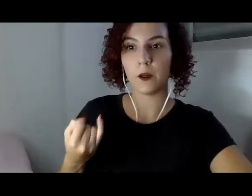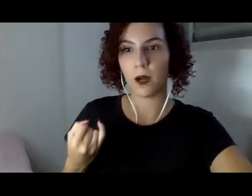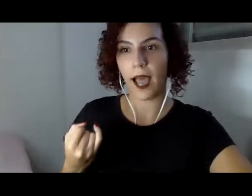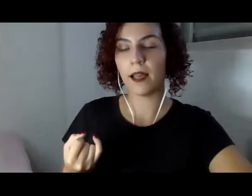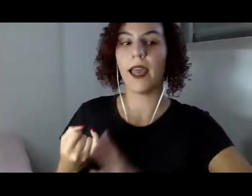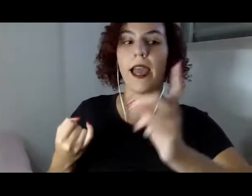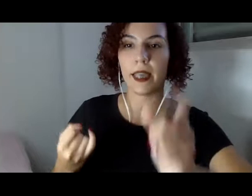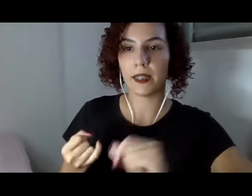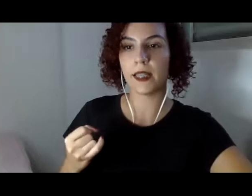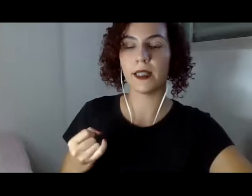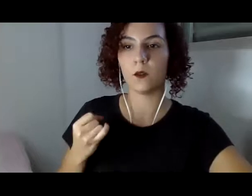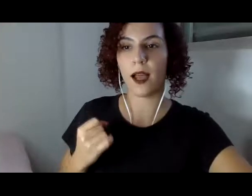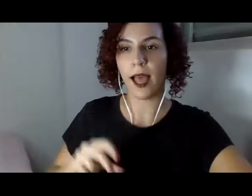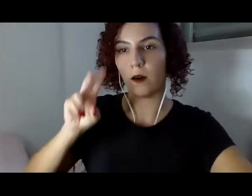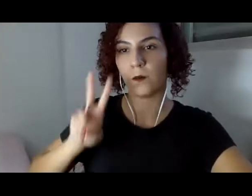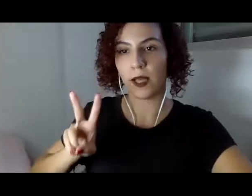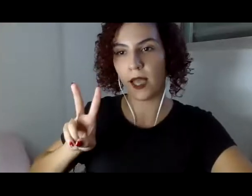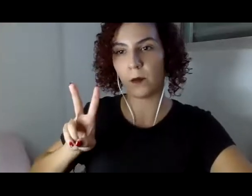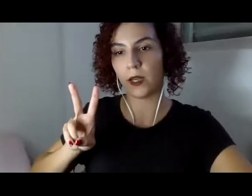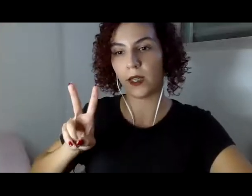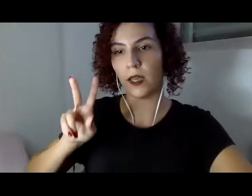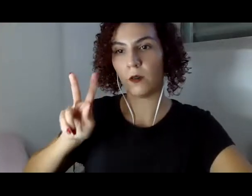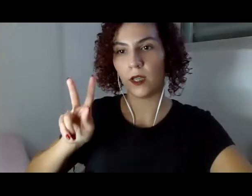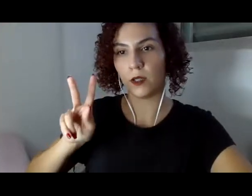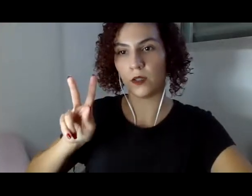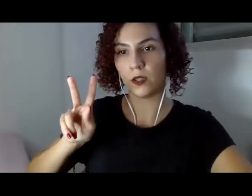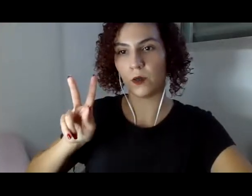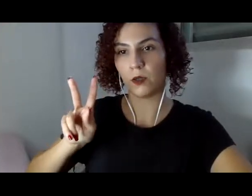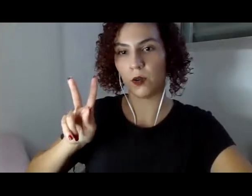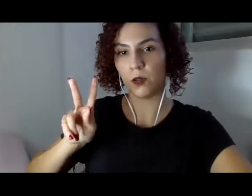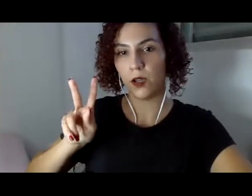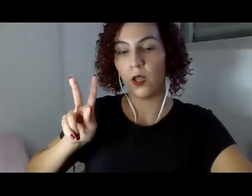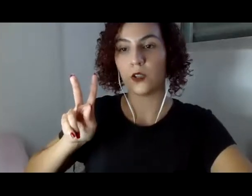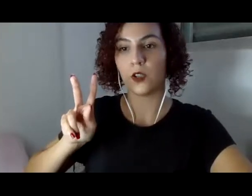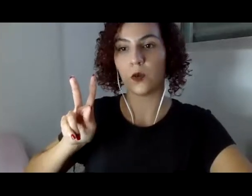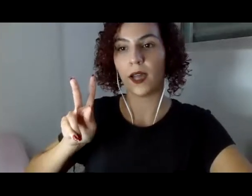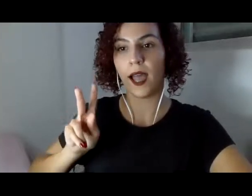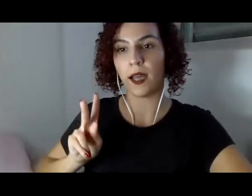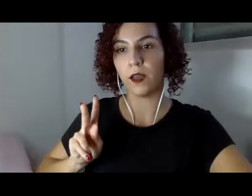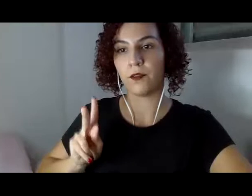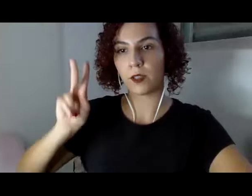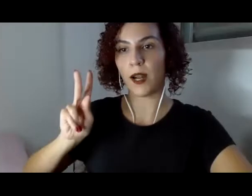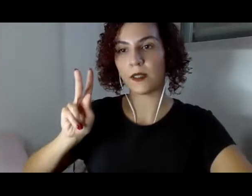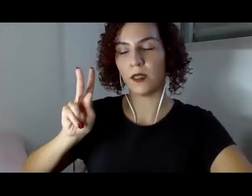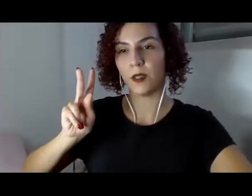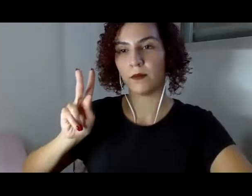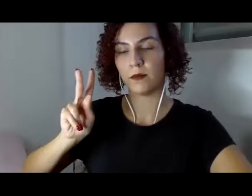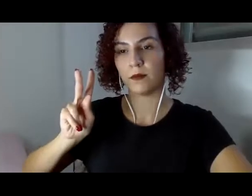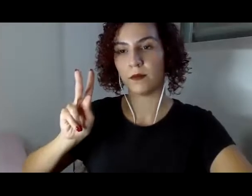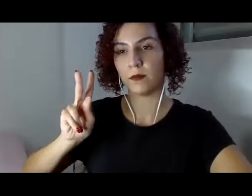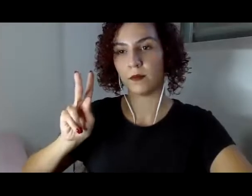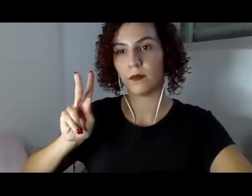E aí, o K é aquele desenho do H. O paz e amor aqui, o dedo que a gente soltou. Só que o K, eu faço para